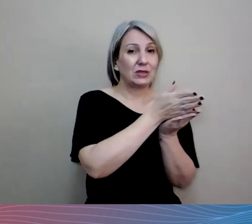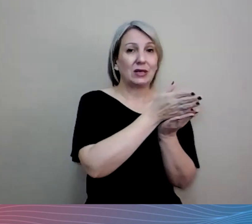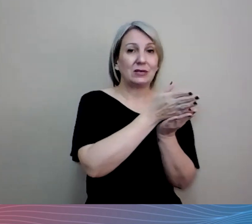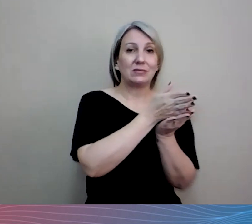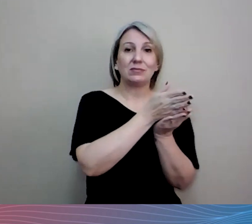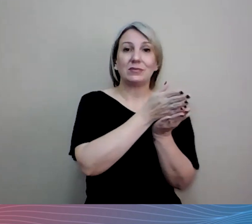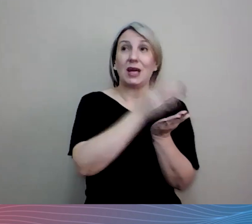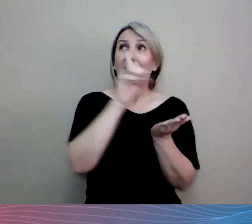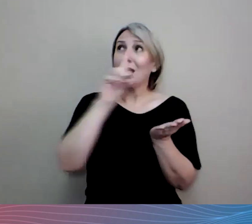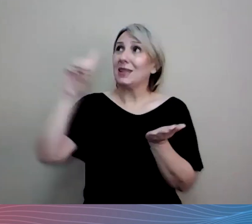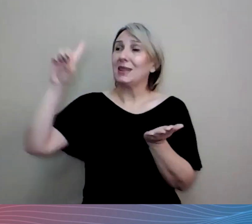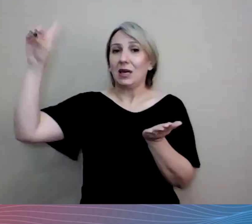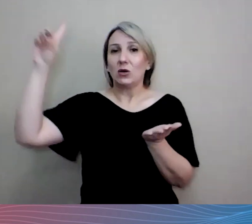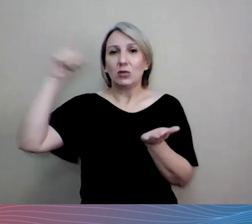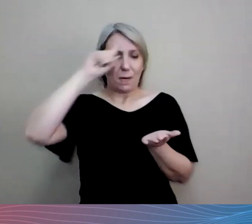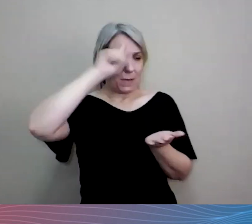comando do Senhor.